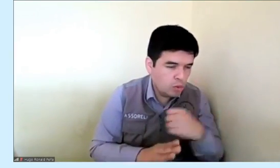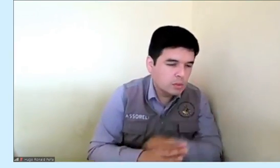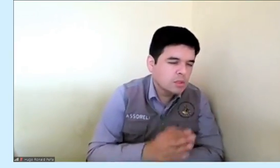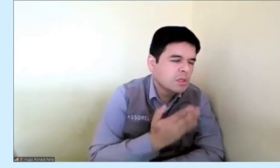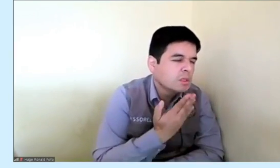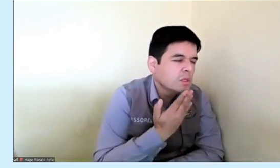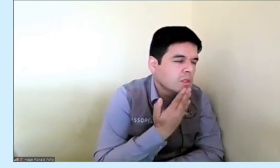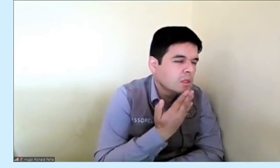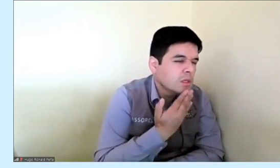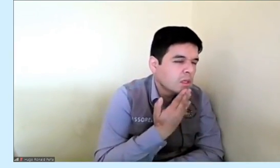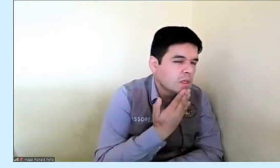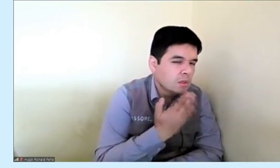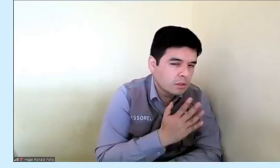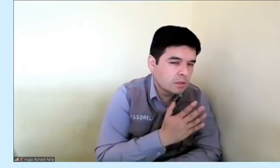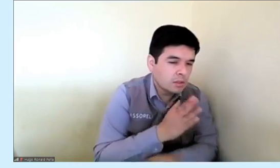más, suficiente. ¿Quién?